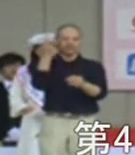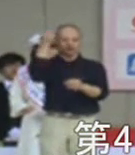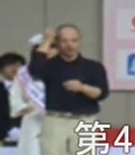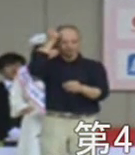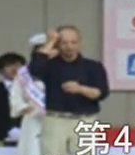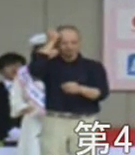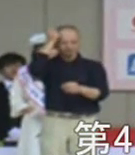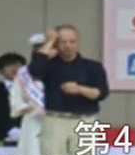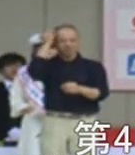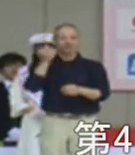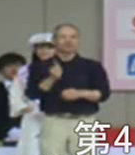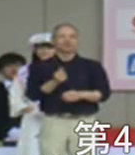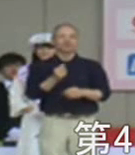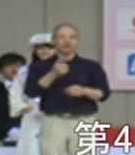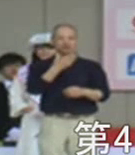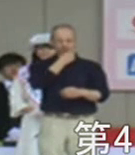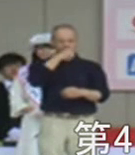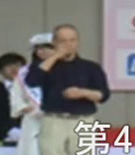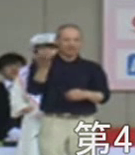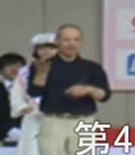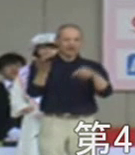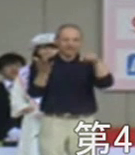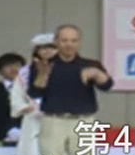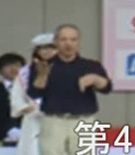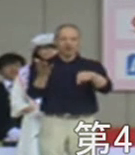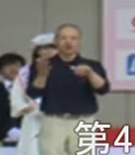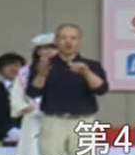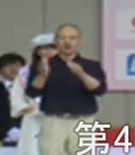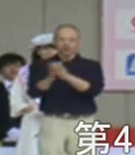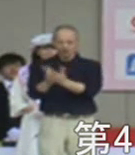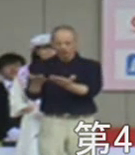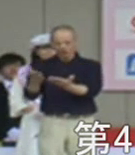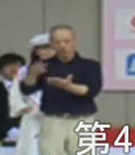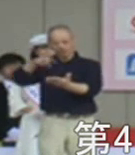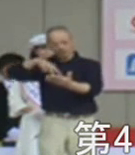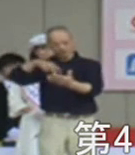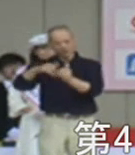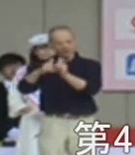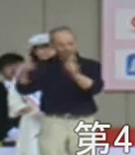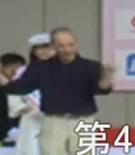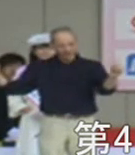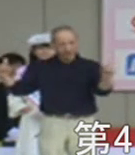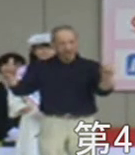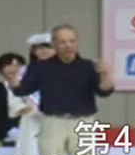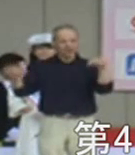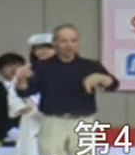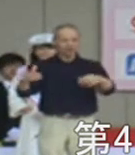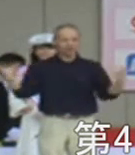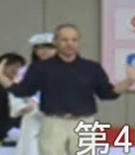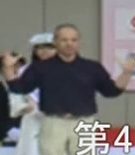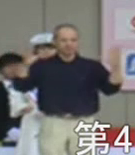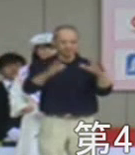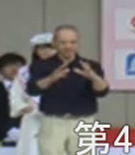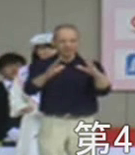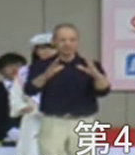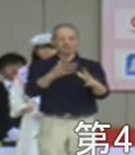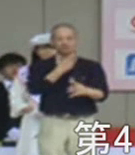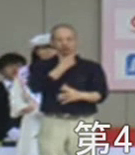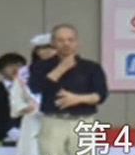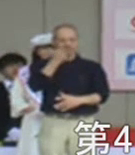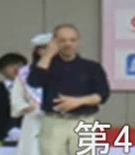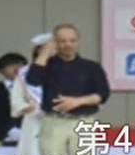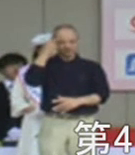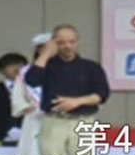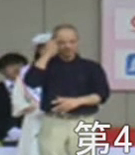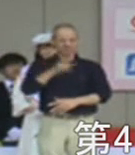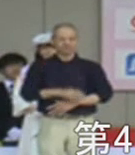いて、こういうこの町の魅力を、多くの人に知っていただけるように、その魅力